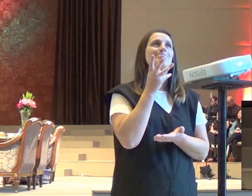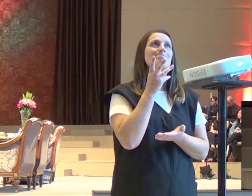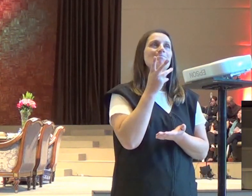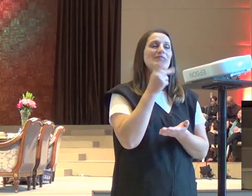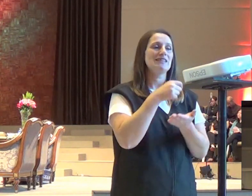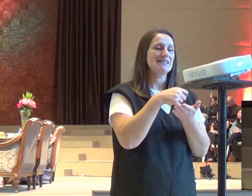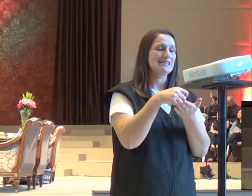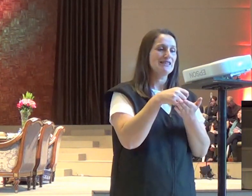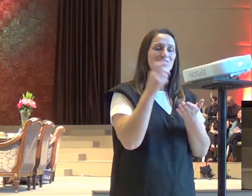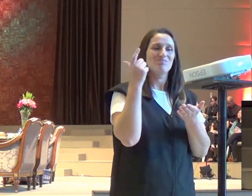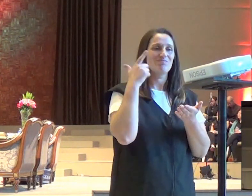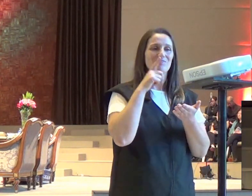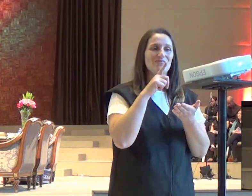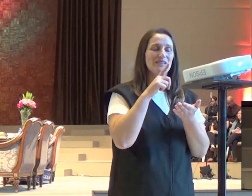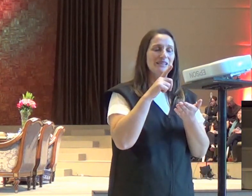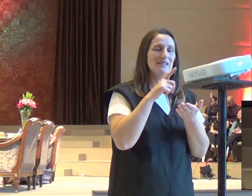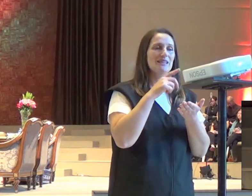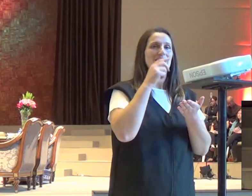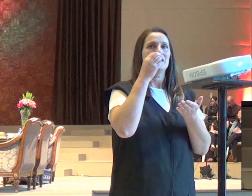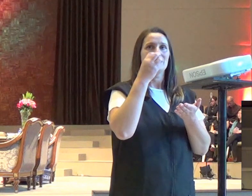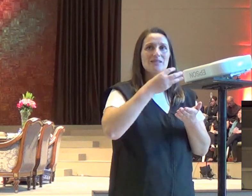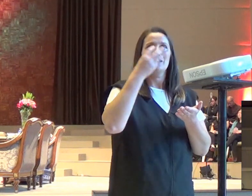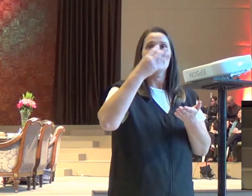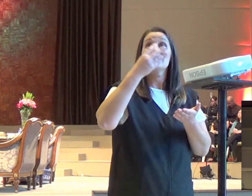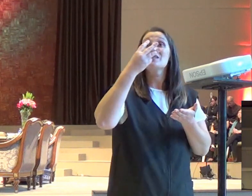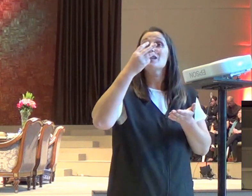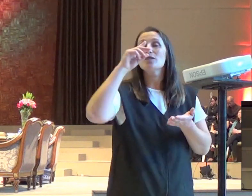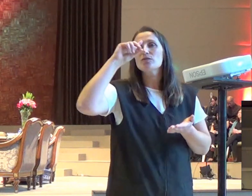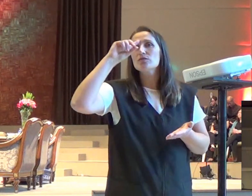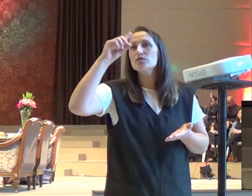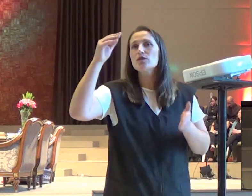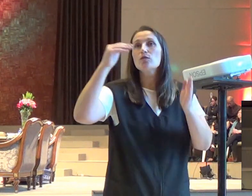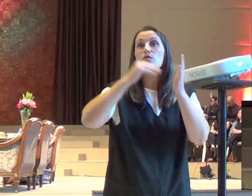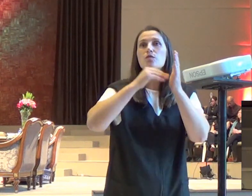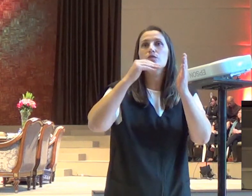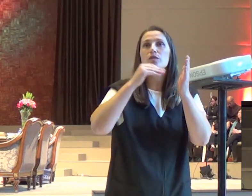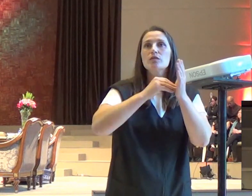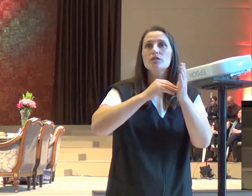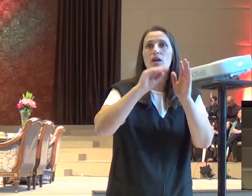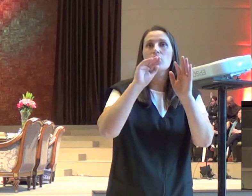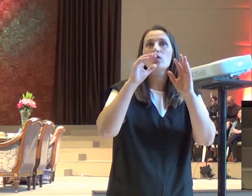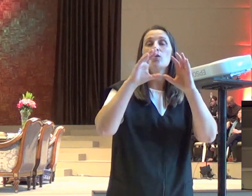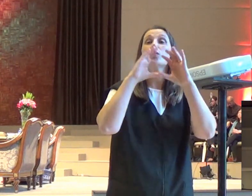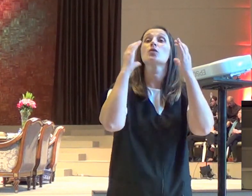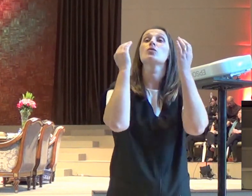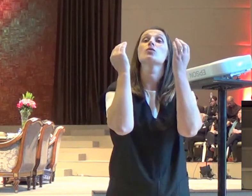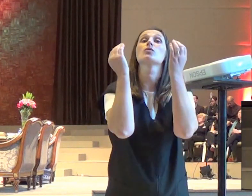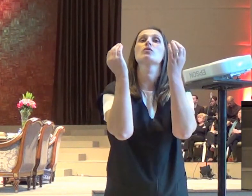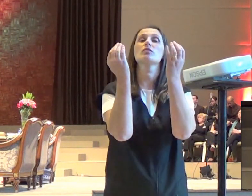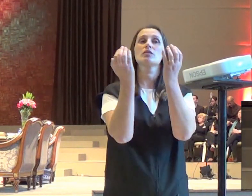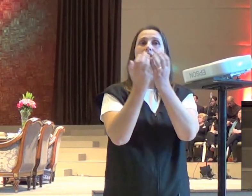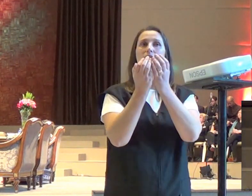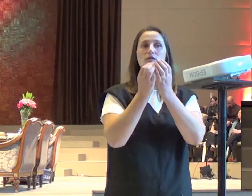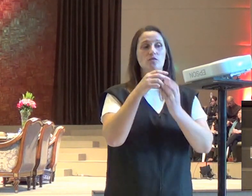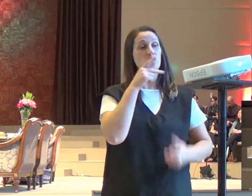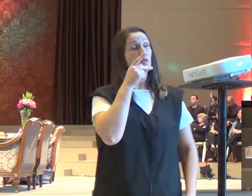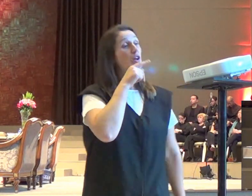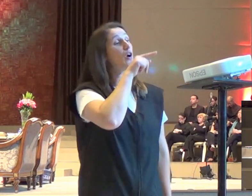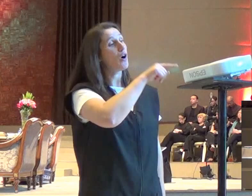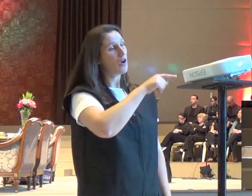aí foi o primeiro dia, o segundo dia, o terceiro, quando chegou no final eu disse na última noite, olha, negócio sério aqui, tem muita gente que não